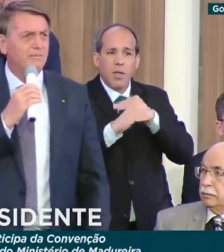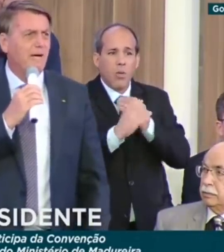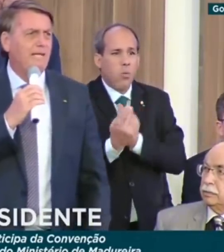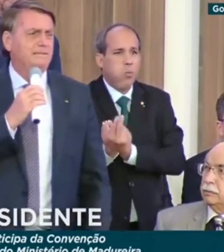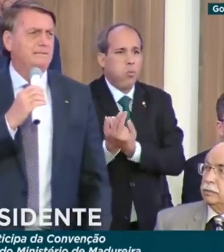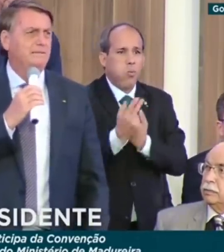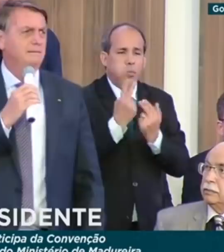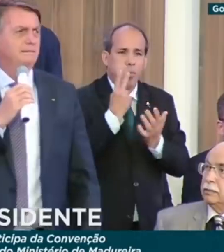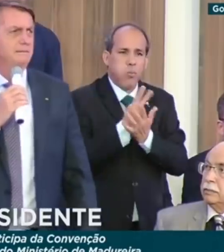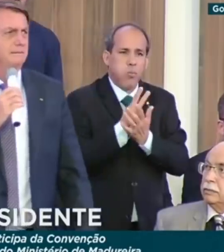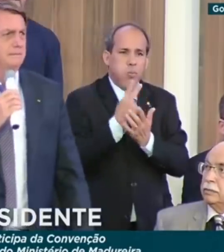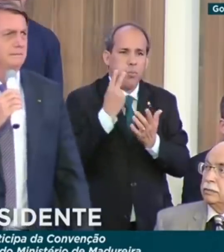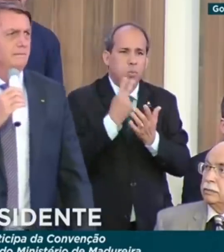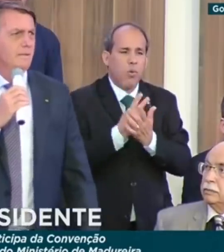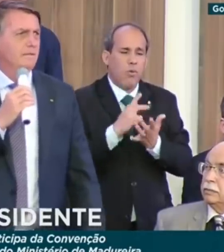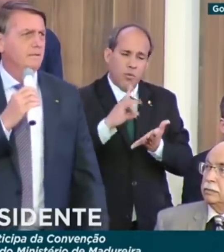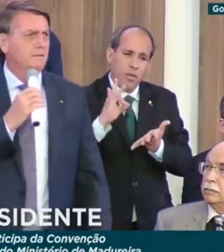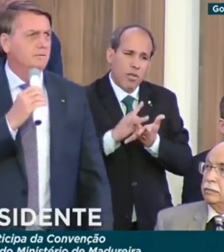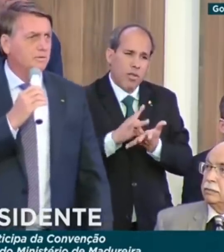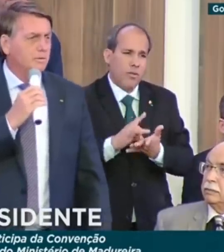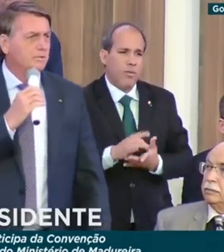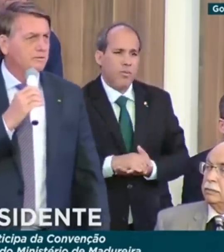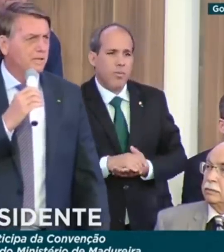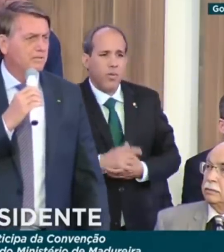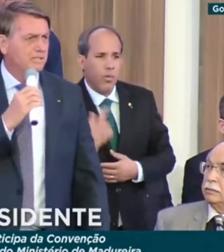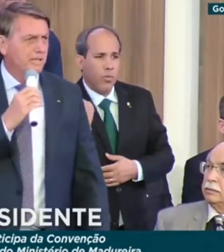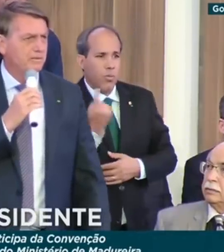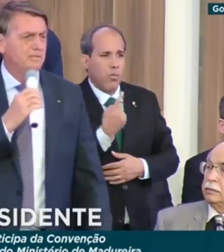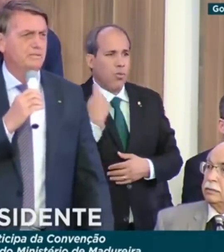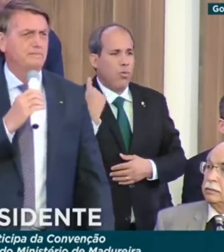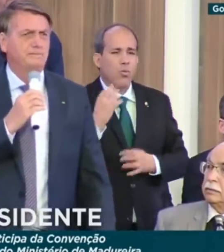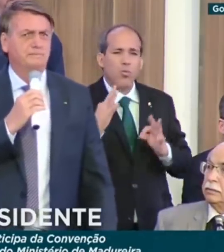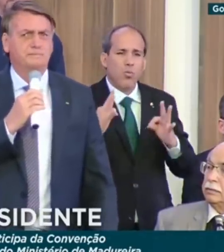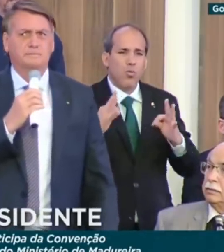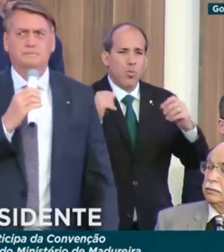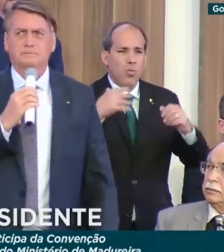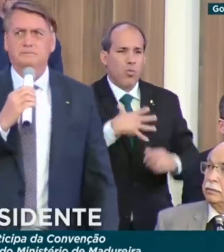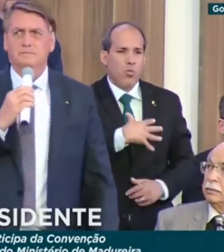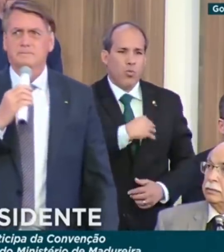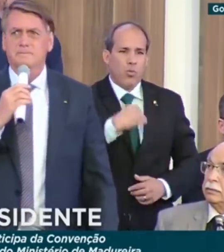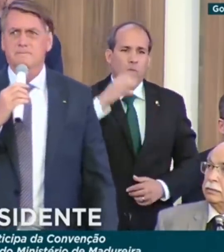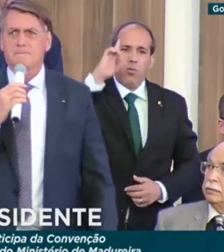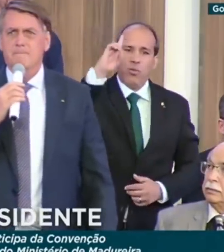exatamente iguais. Somos filhos de Deus.